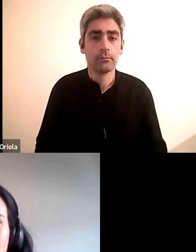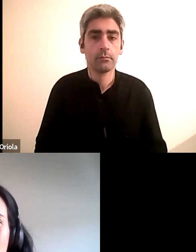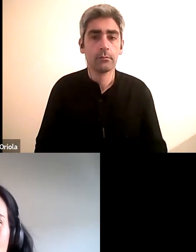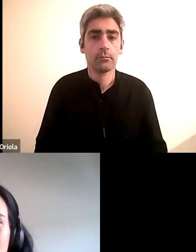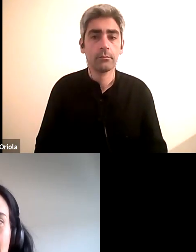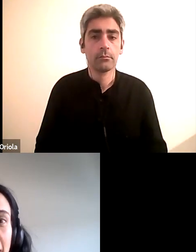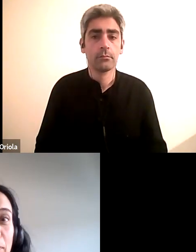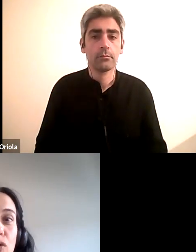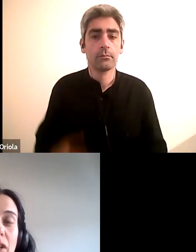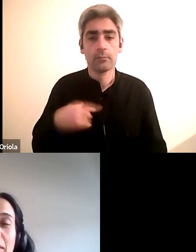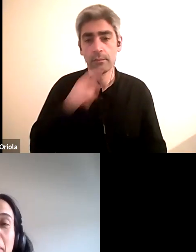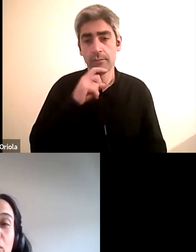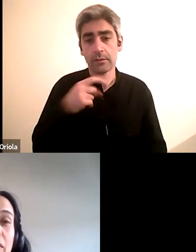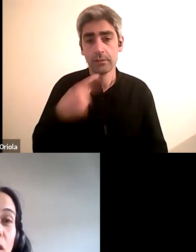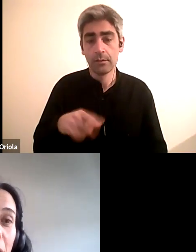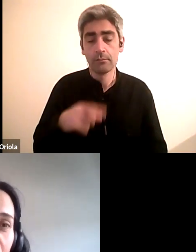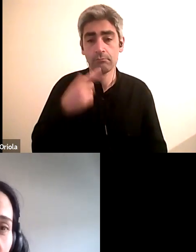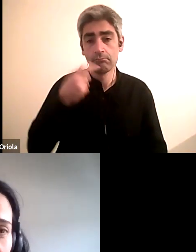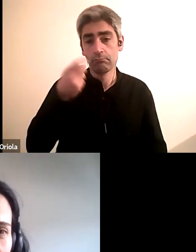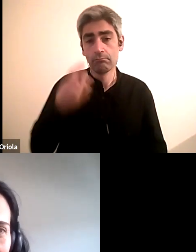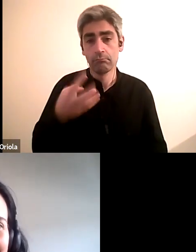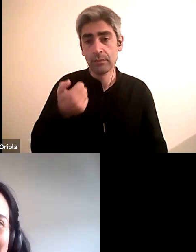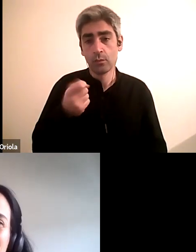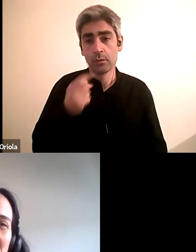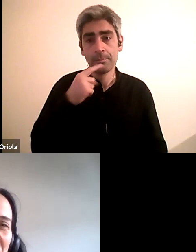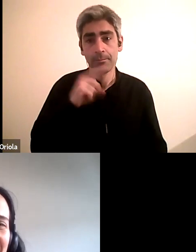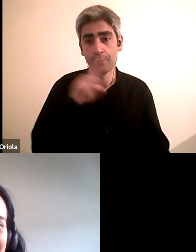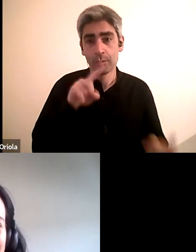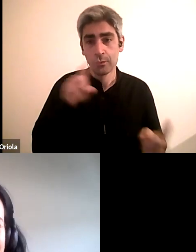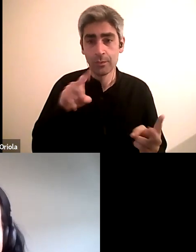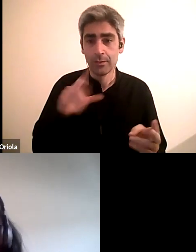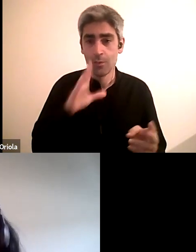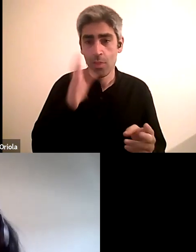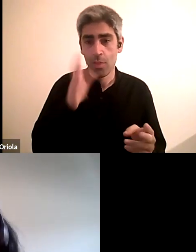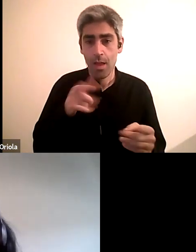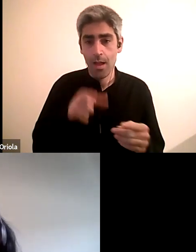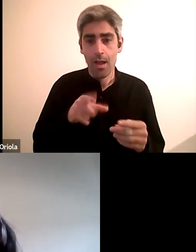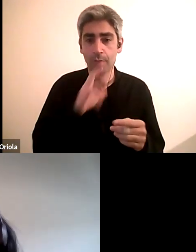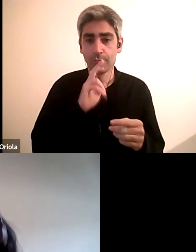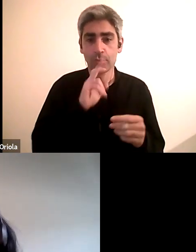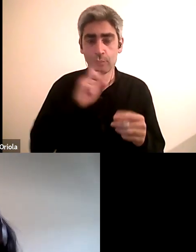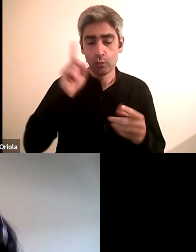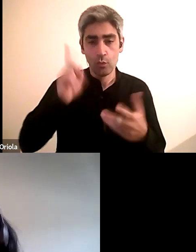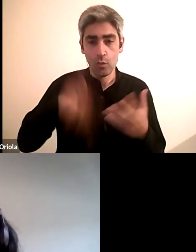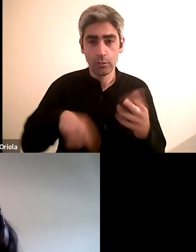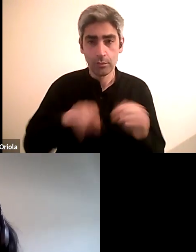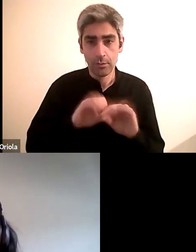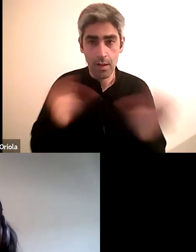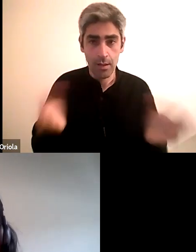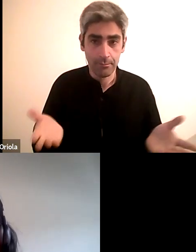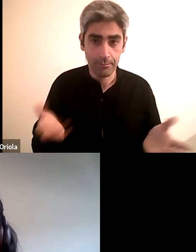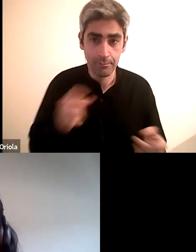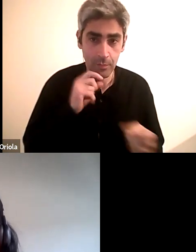Eu aviso desde já que temos perto de 50 perguntas, que não vamos conseguir, obviamente... Talvez consiga